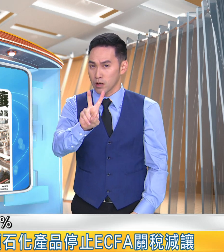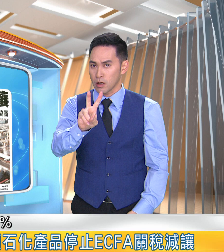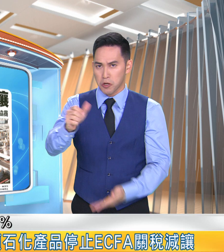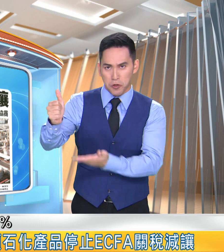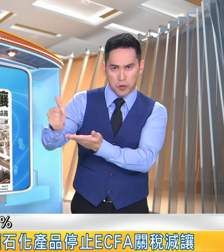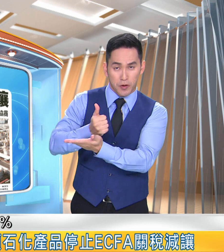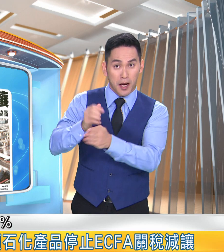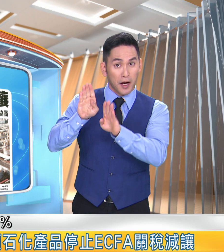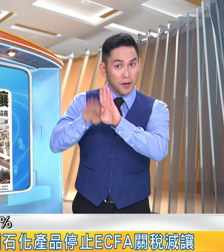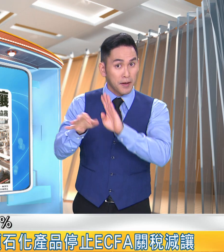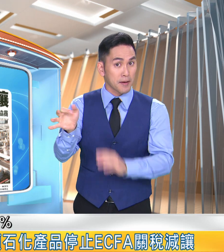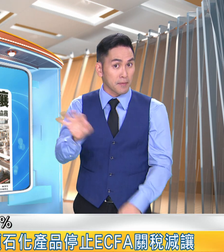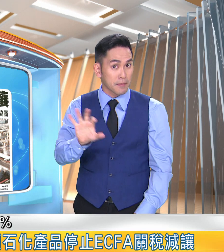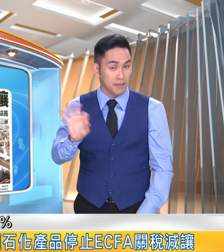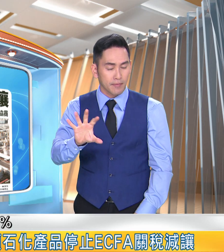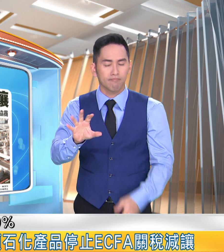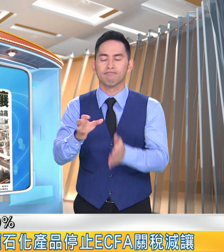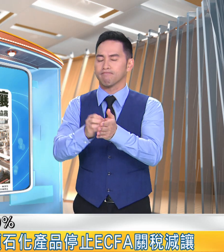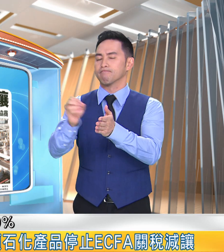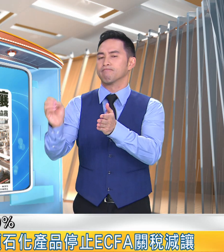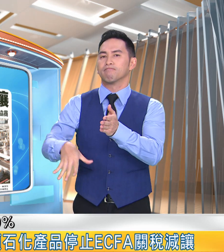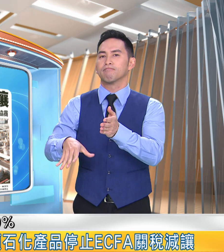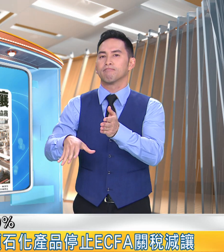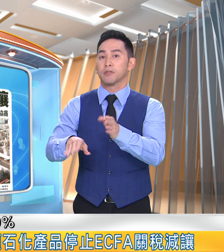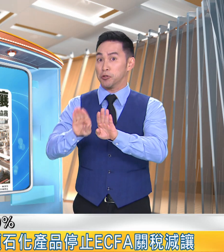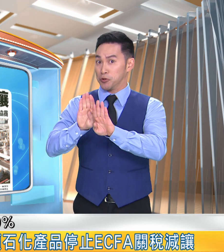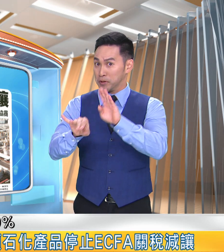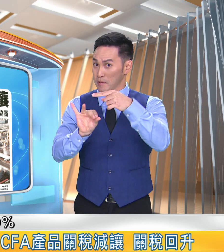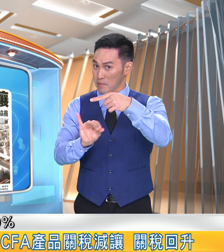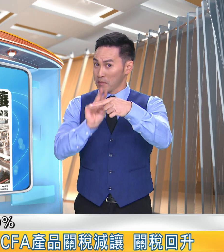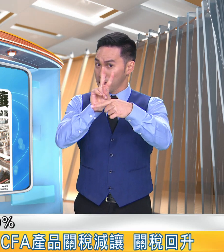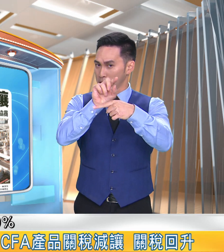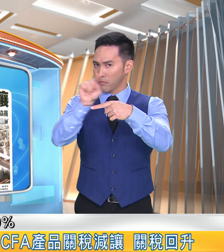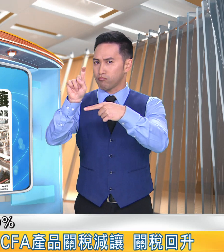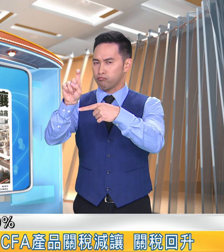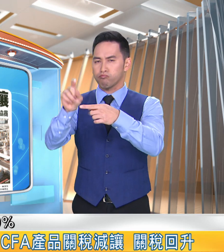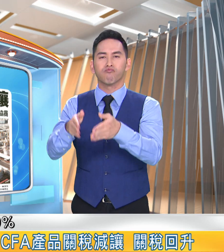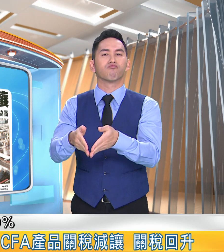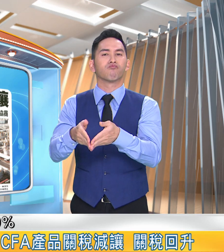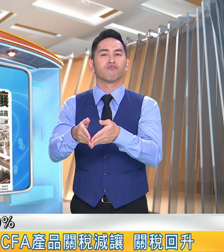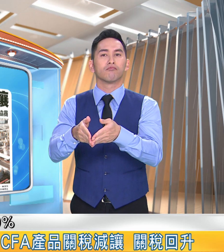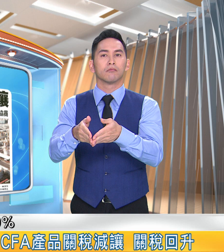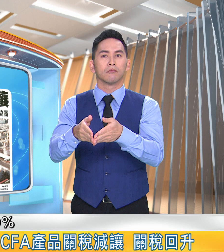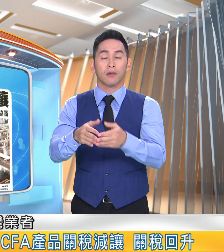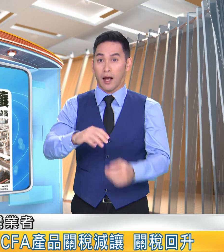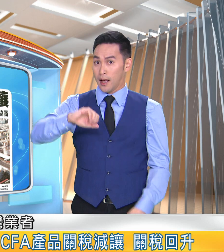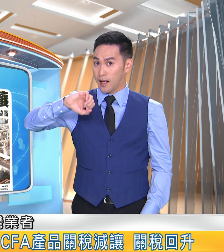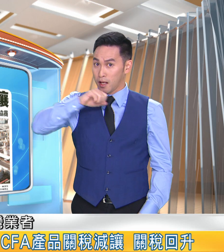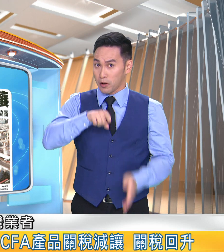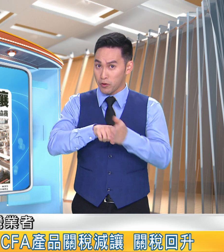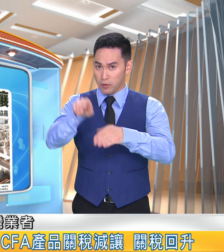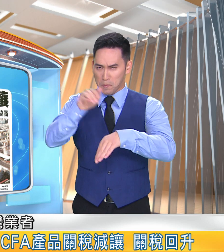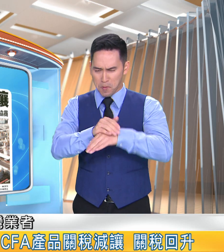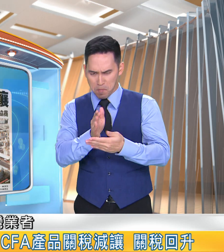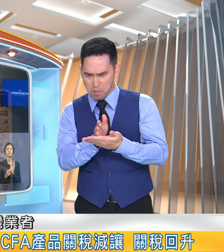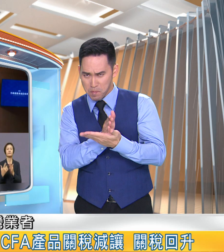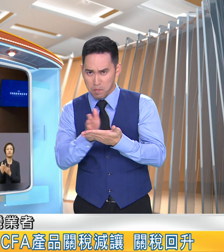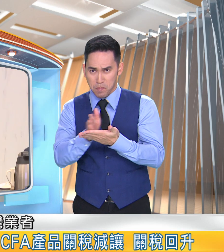从0%调升回到2%到10%。有学者估计，台湾业